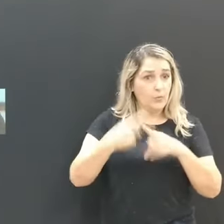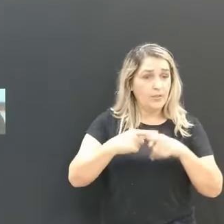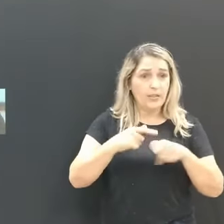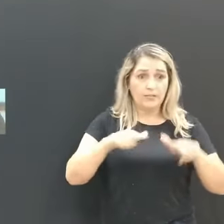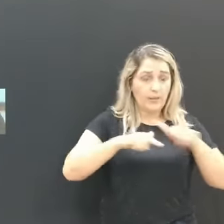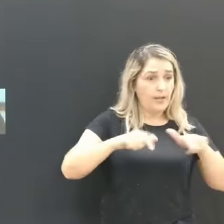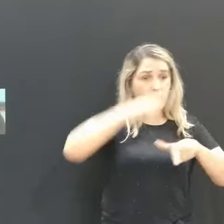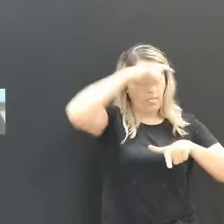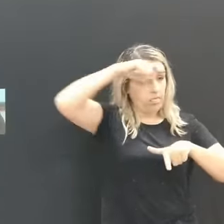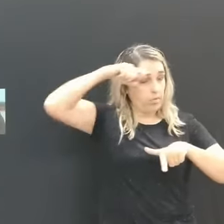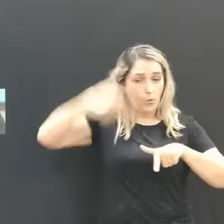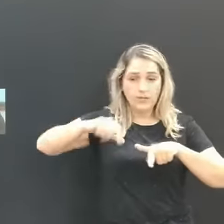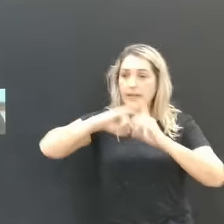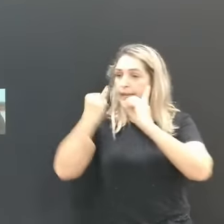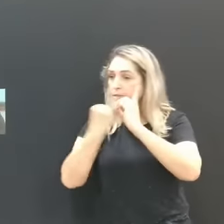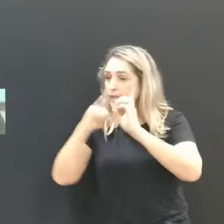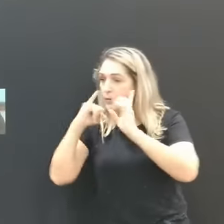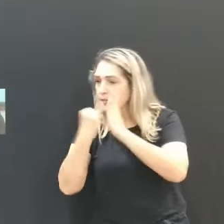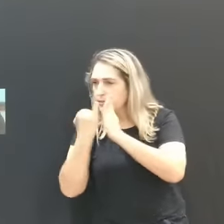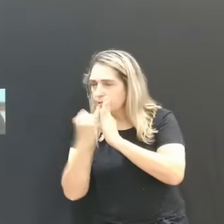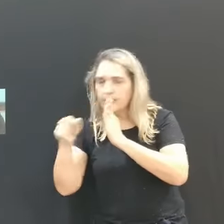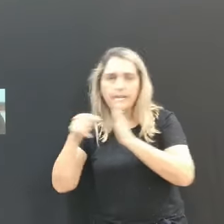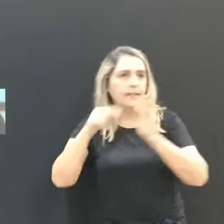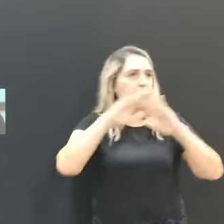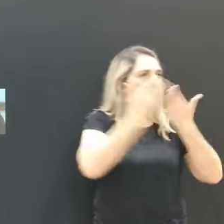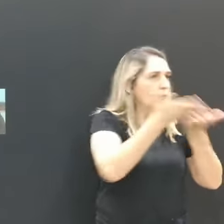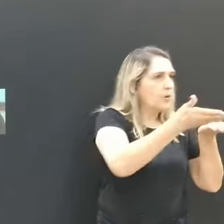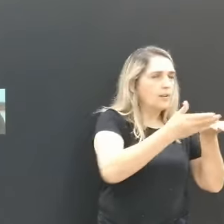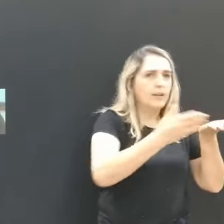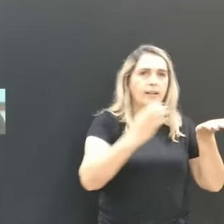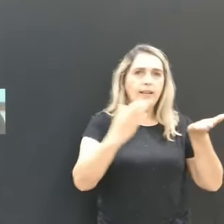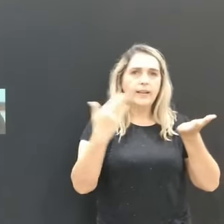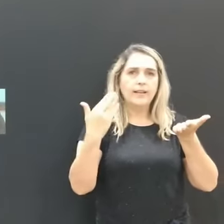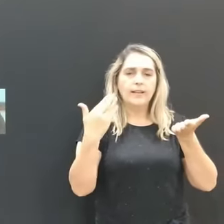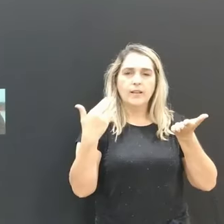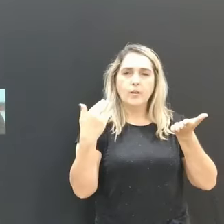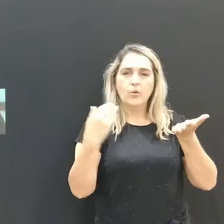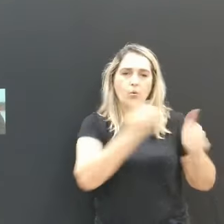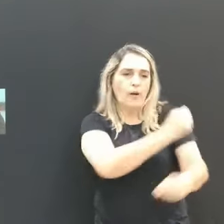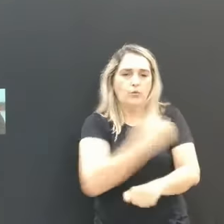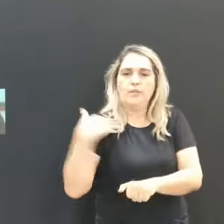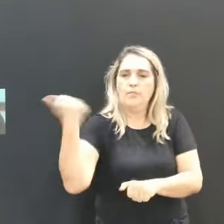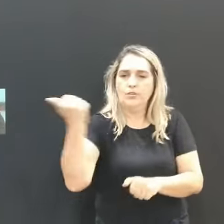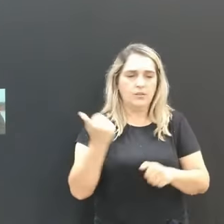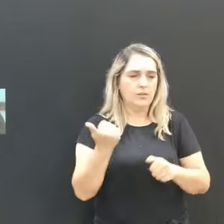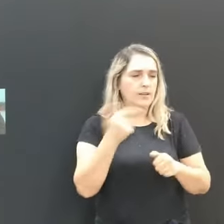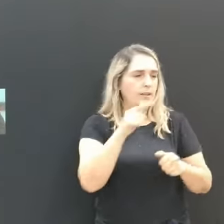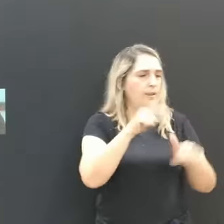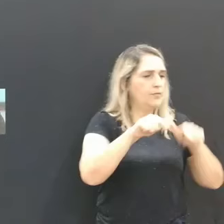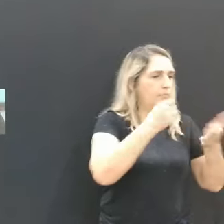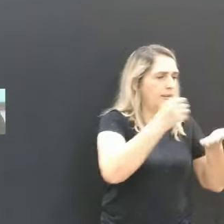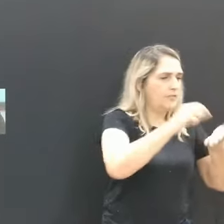quando nós vimos, nós já estamos orando um bom tempo, né? Conversando com o Senhor. Muitas